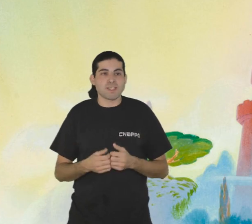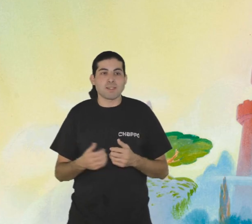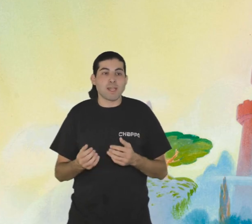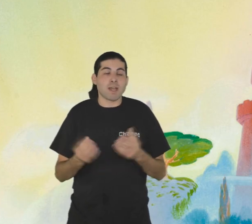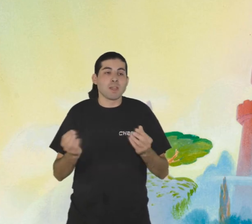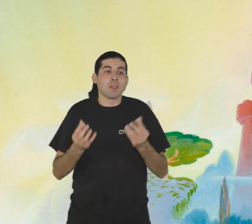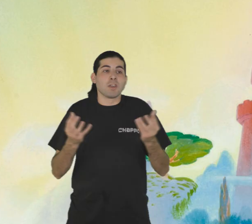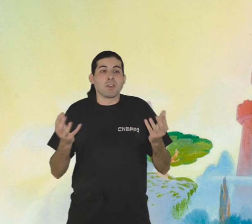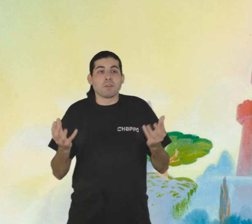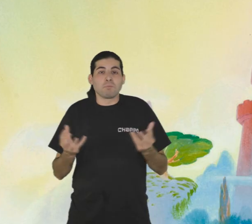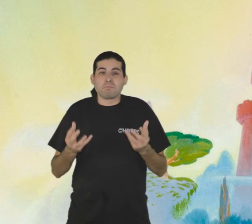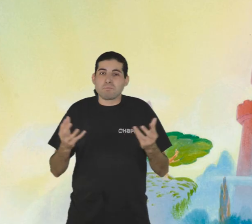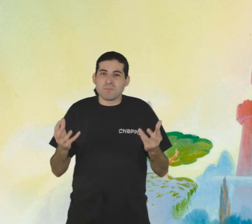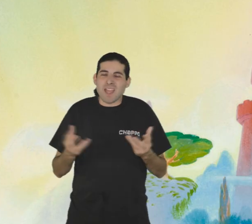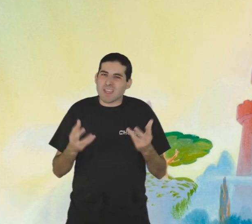abbastanza,